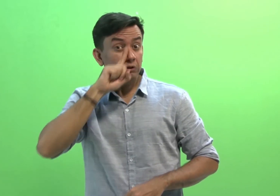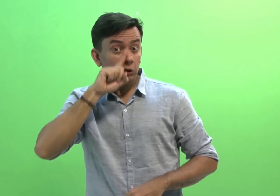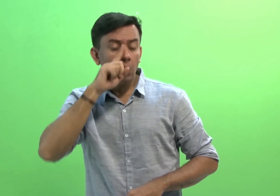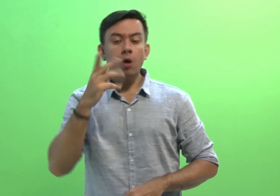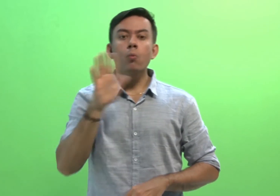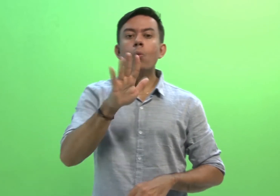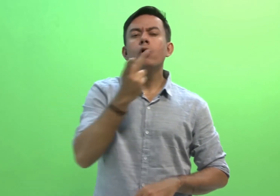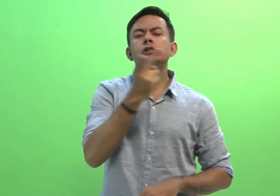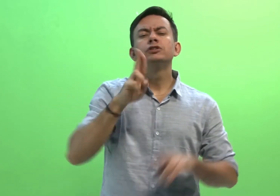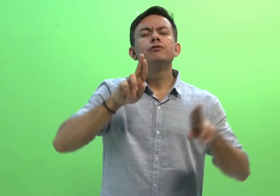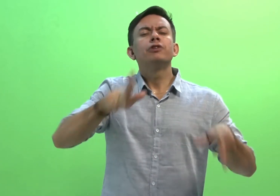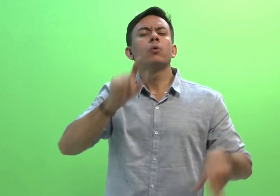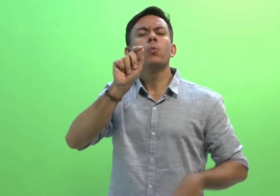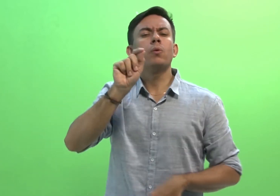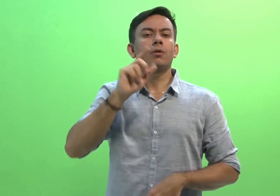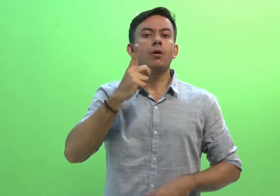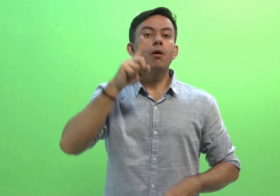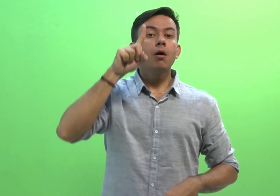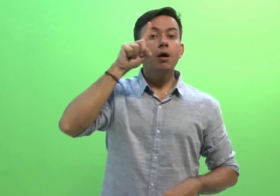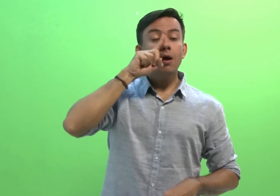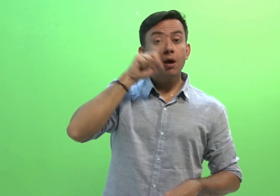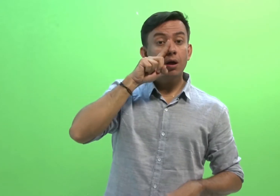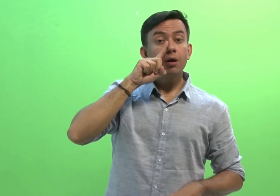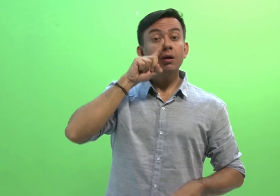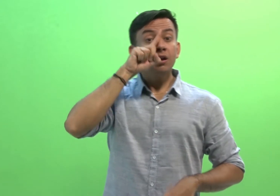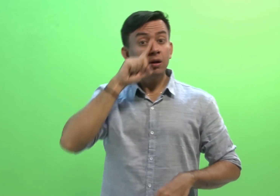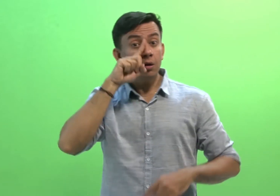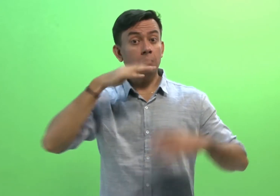perigoso, perigo. Qual a diferença de ambos?